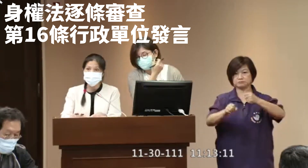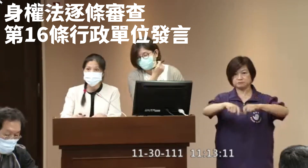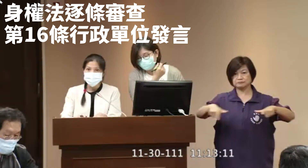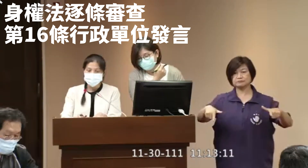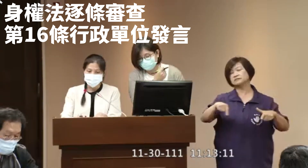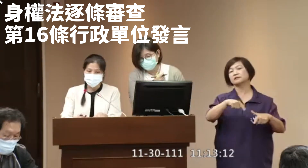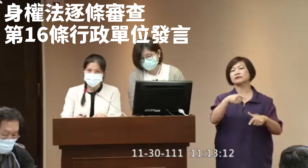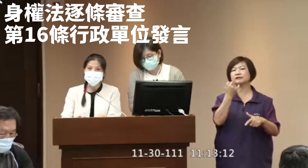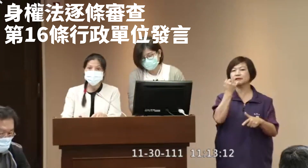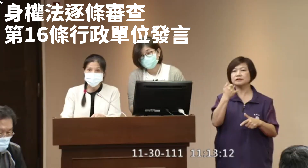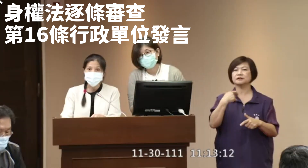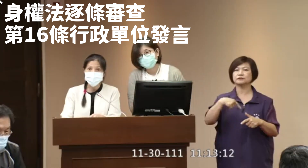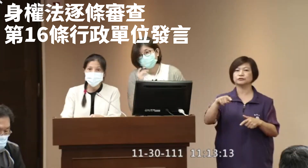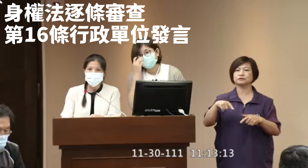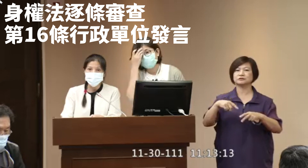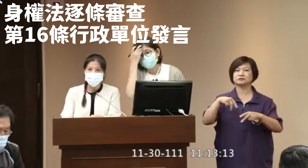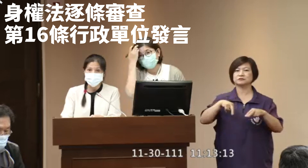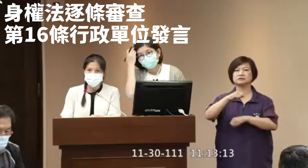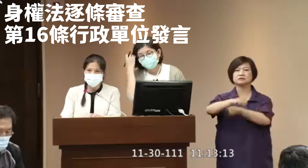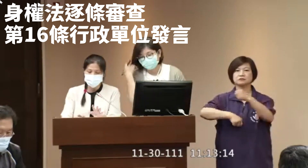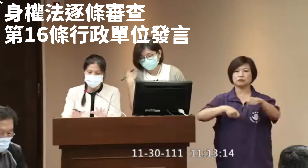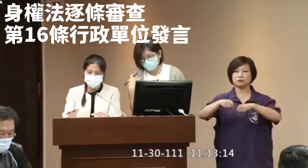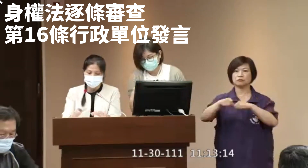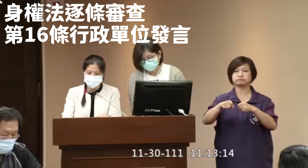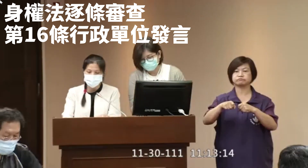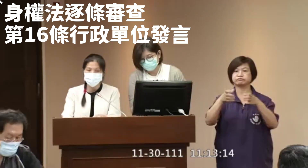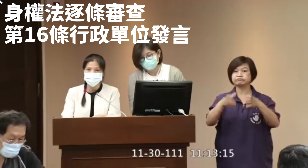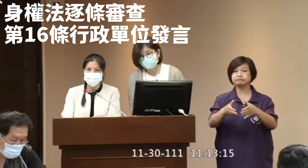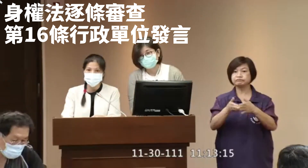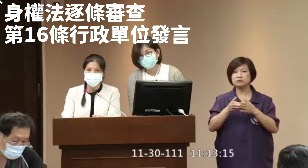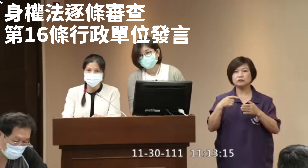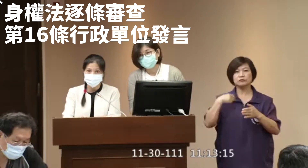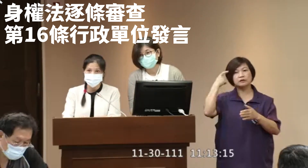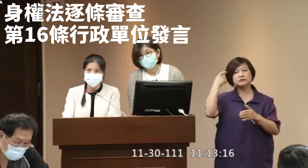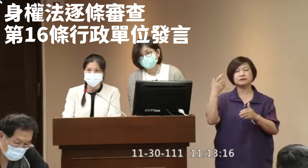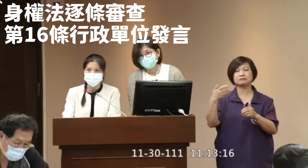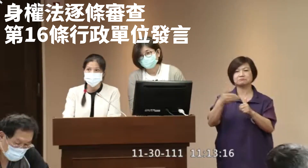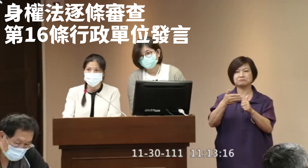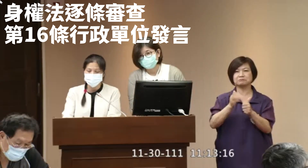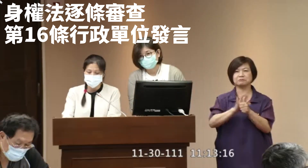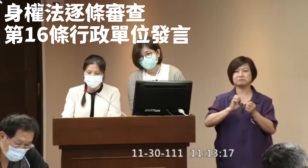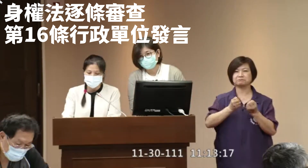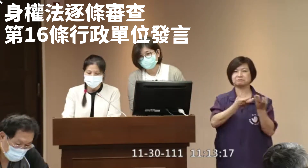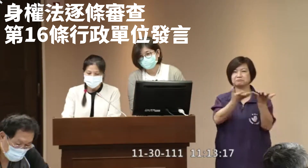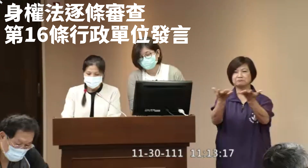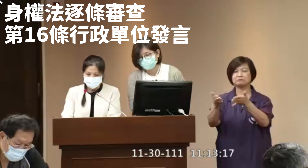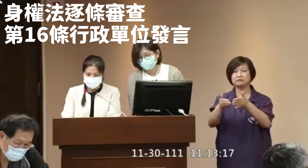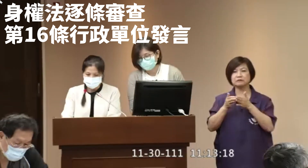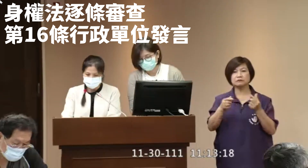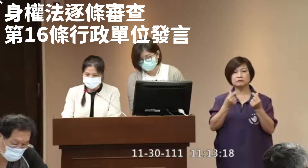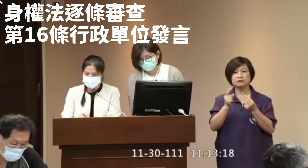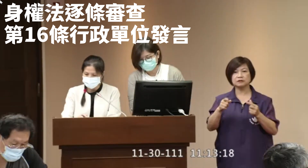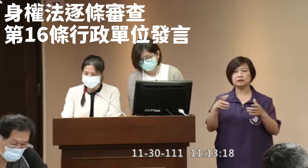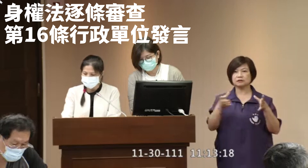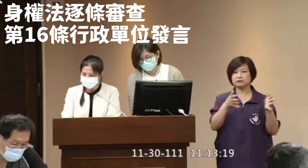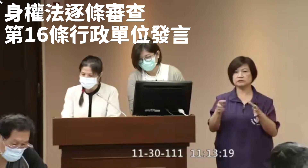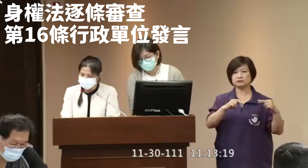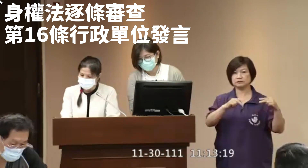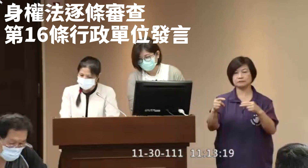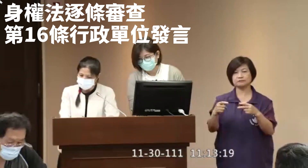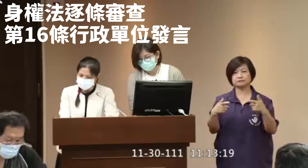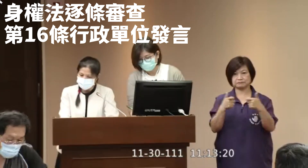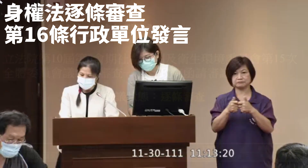些行动计划哈。那要把这些观念都要放进去哈，包括合理调整